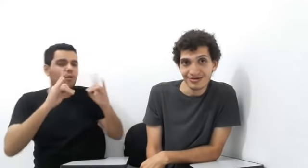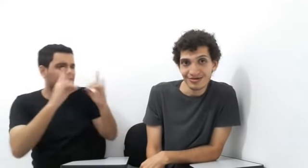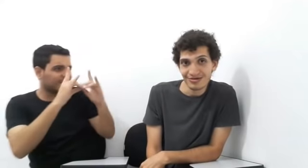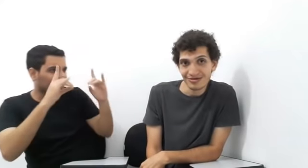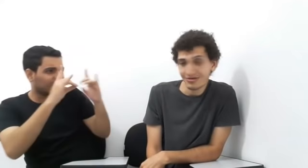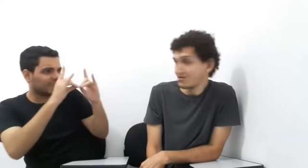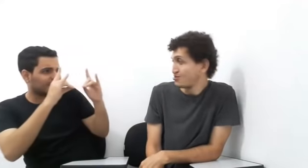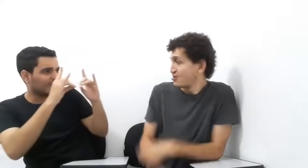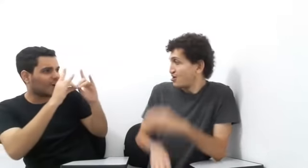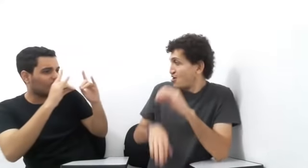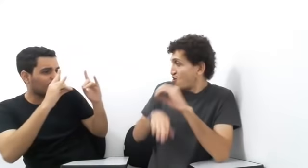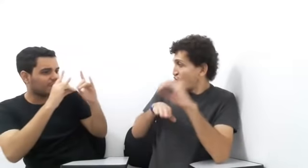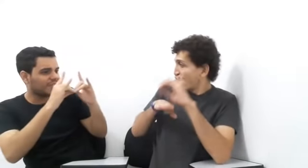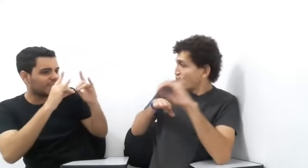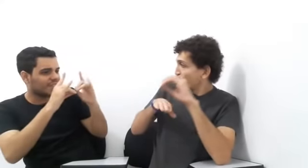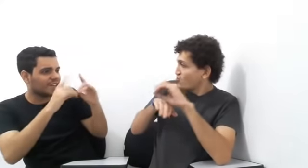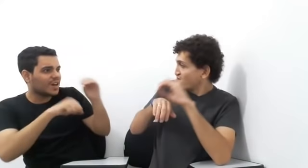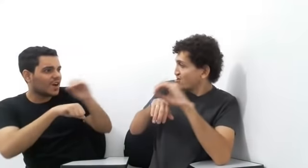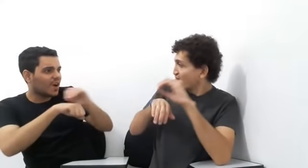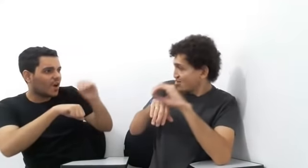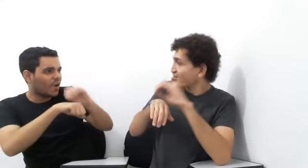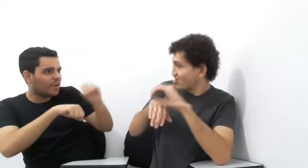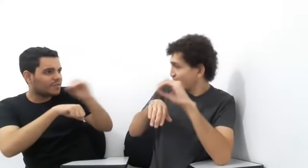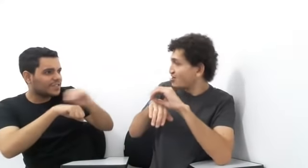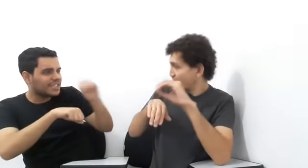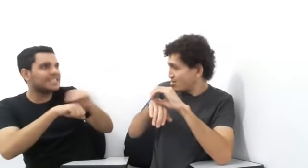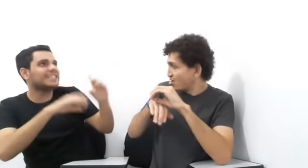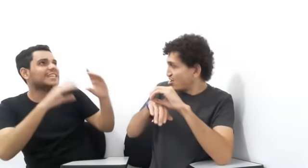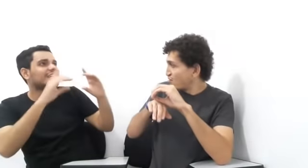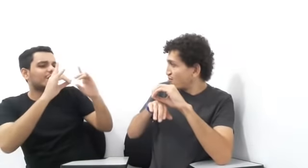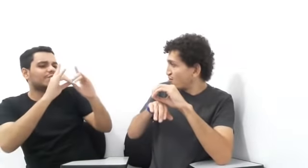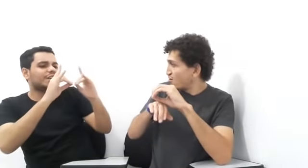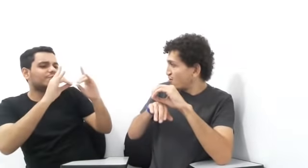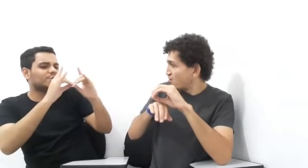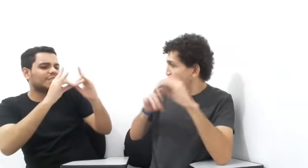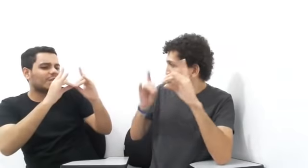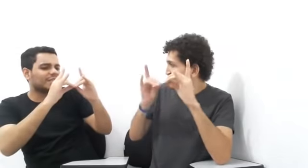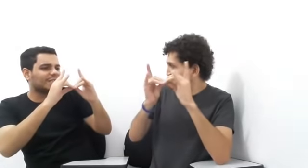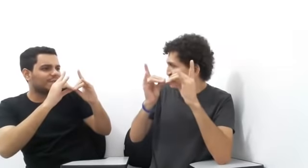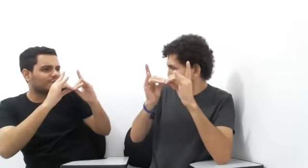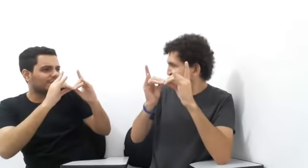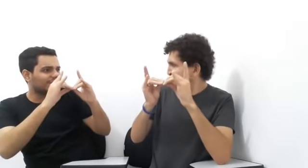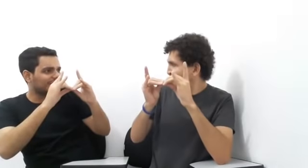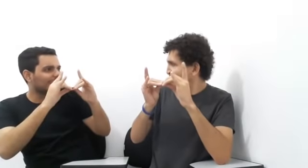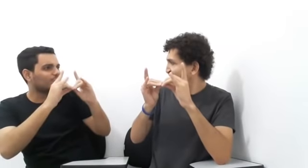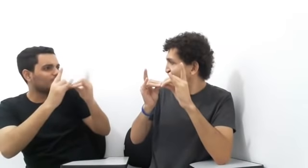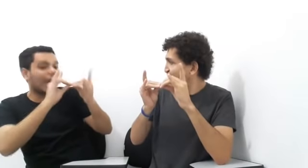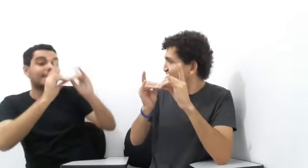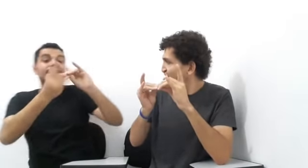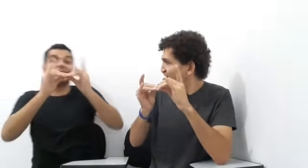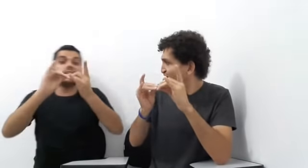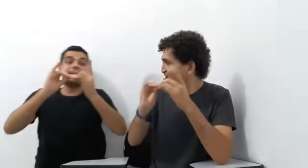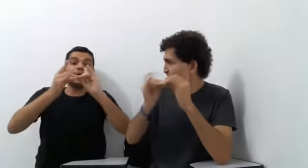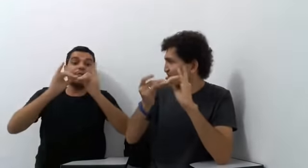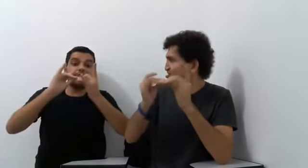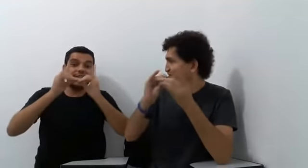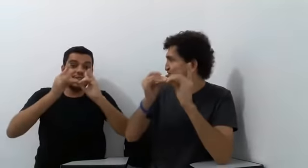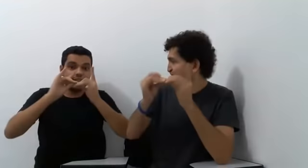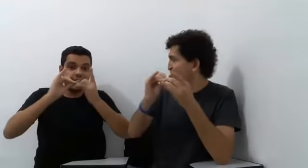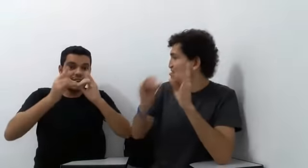Oficina, conhece esse sinal? Oficina. Oficina. Já vi um sinal assim para oficina, aqui assim também, oficina.